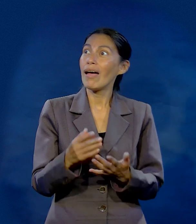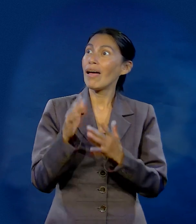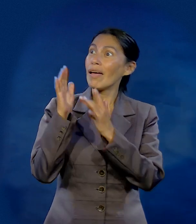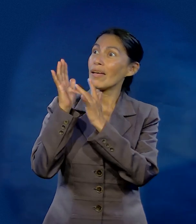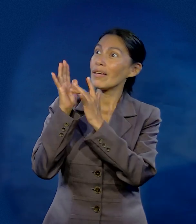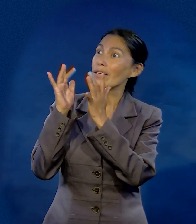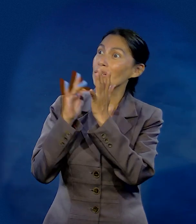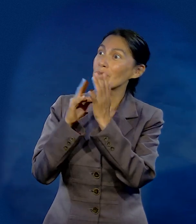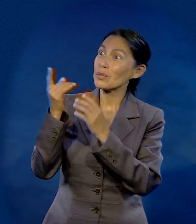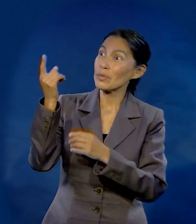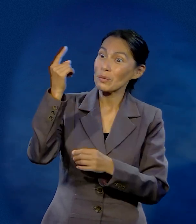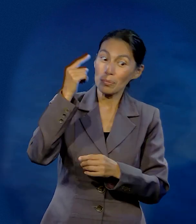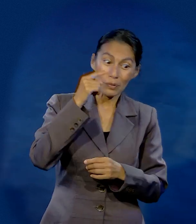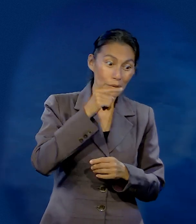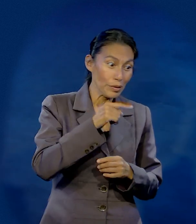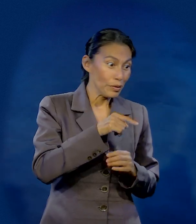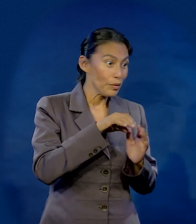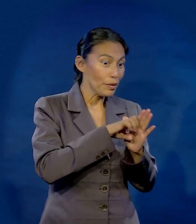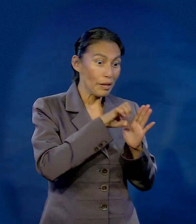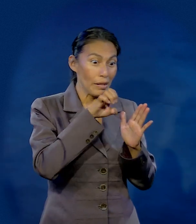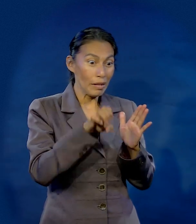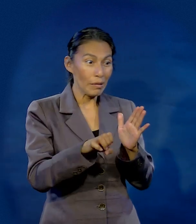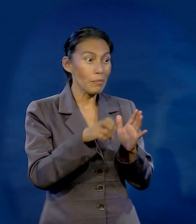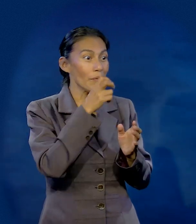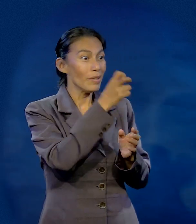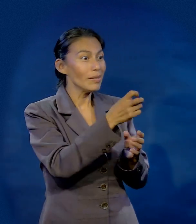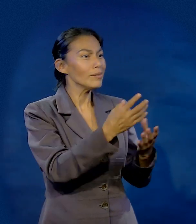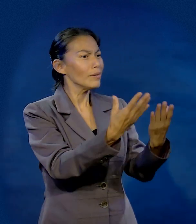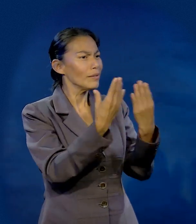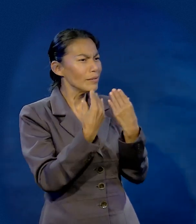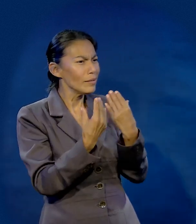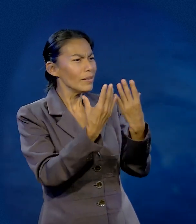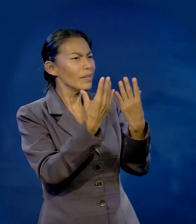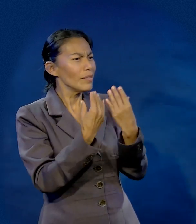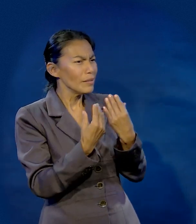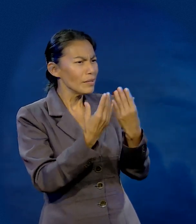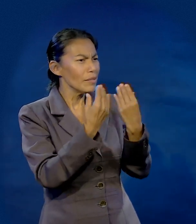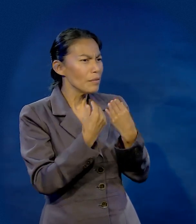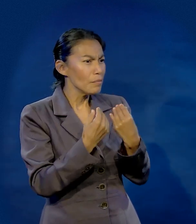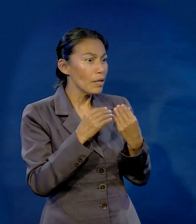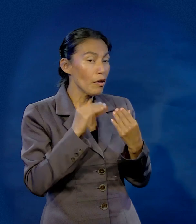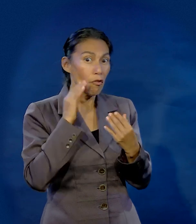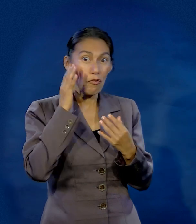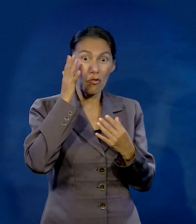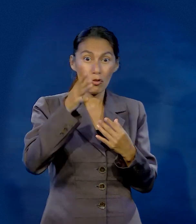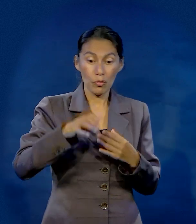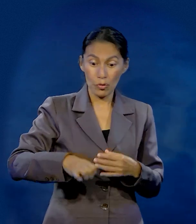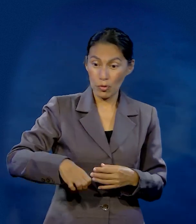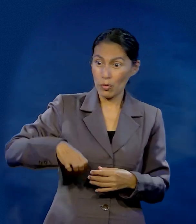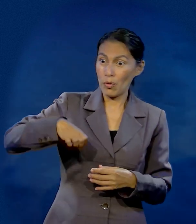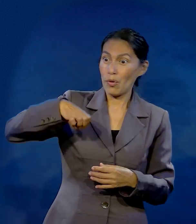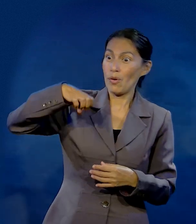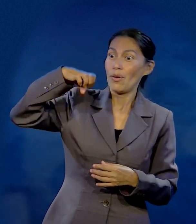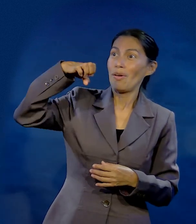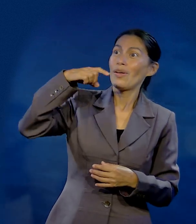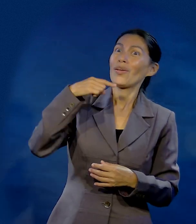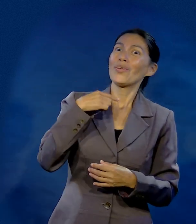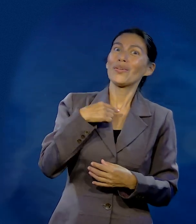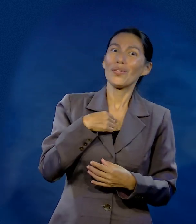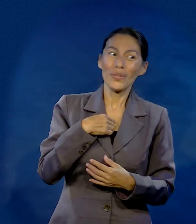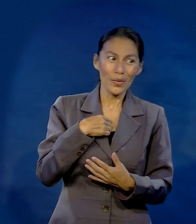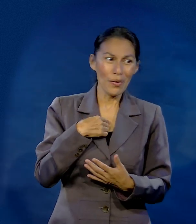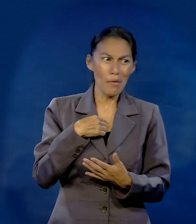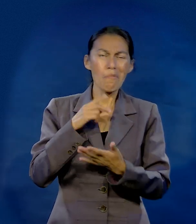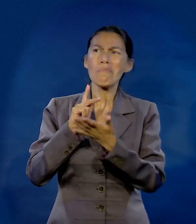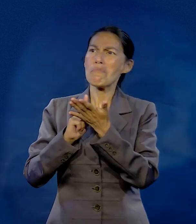papi Enséñame Ahora que soy niña andar en el camino que Jesús dejó